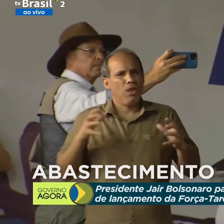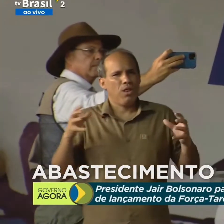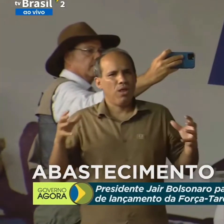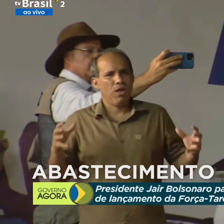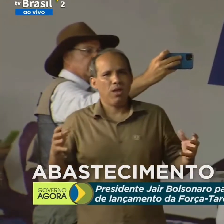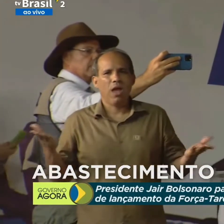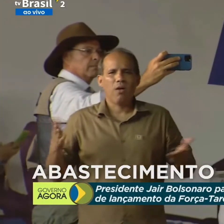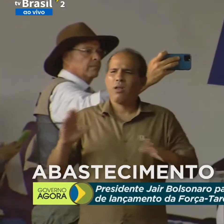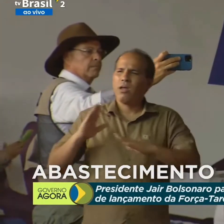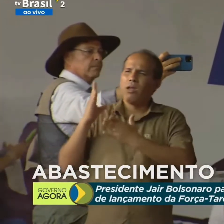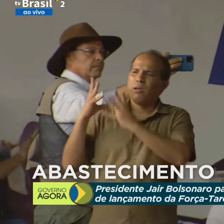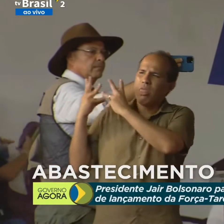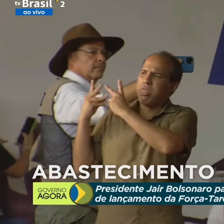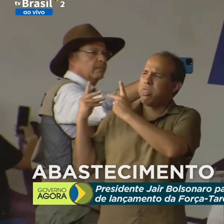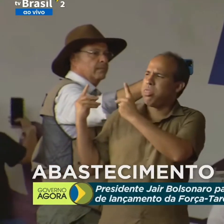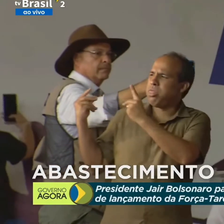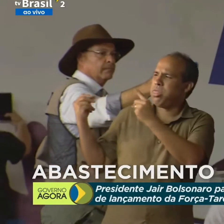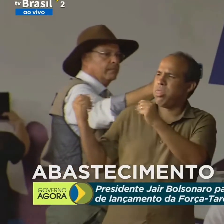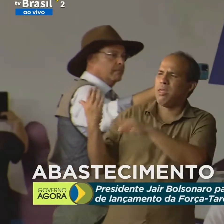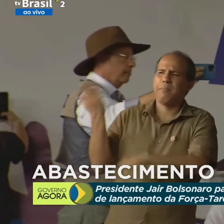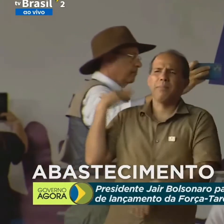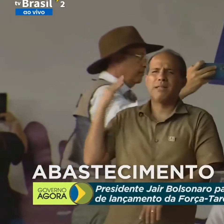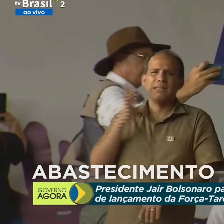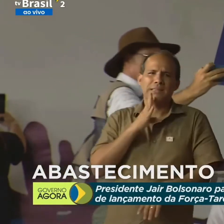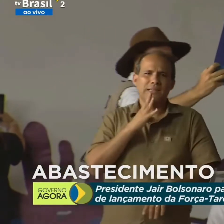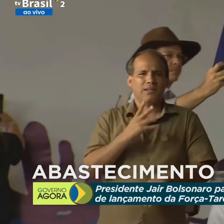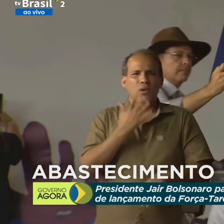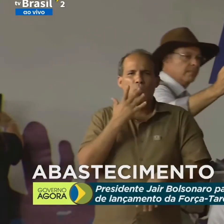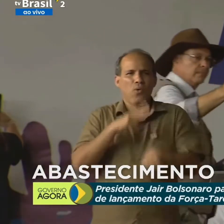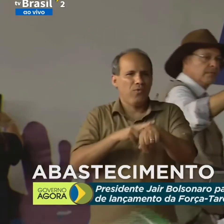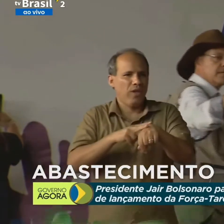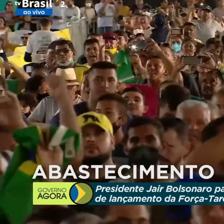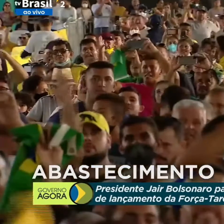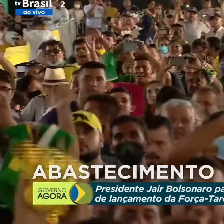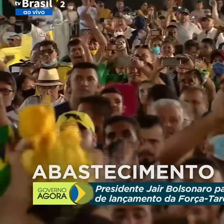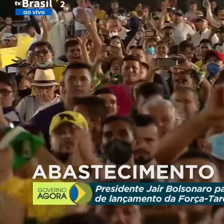Vamos deixando para trás aquela cor vermelha,